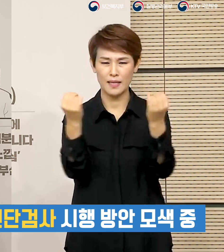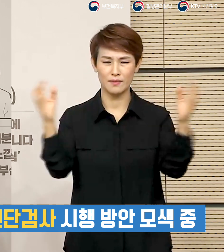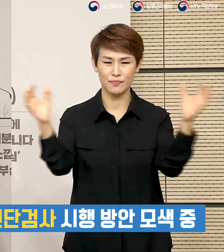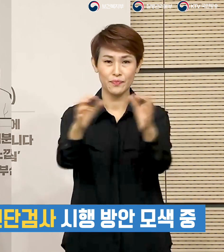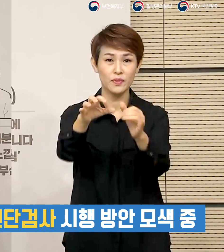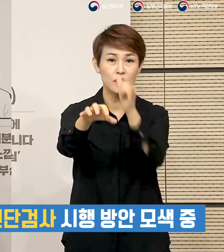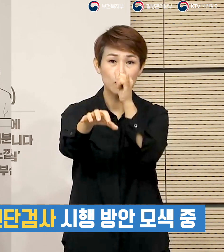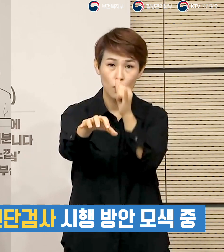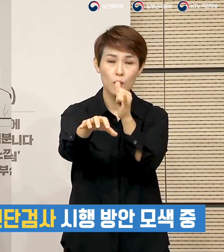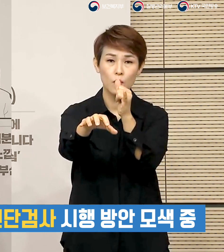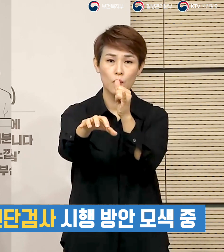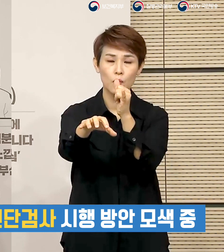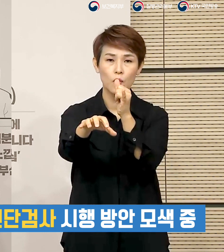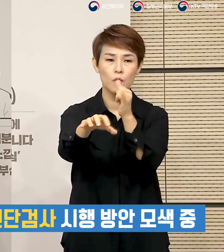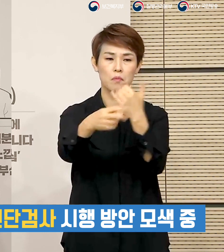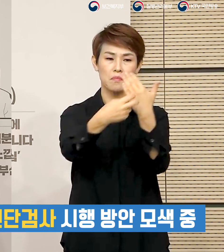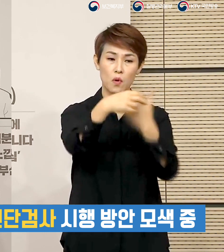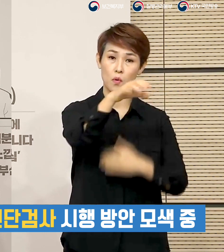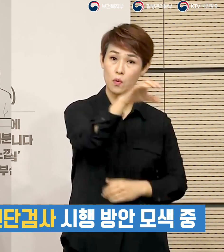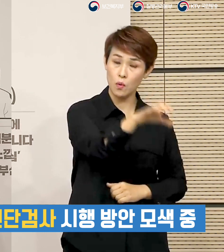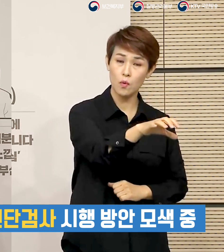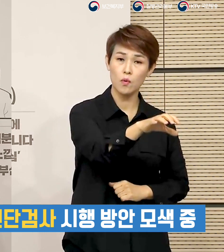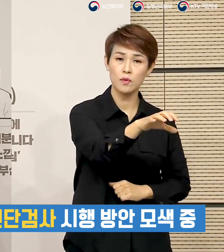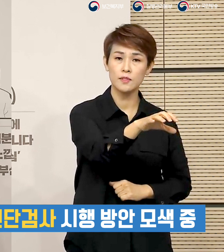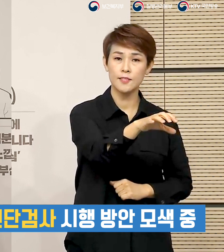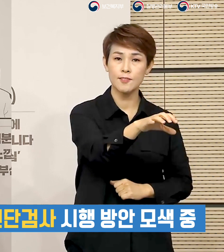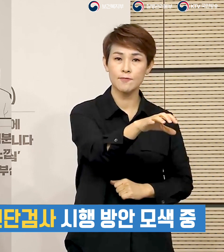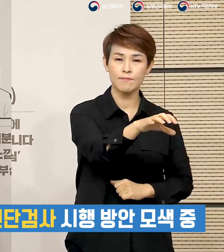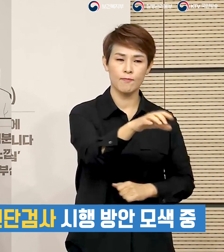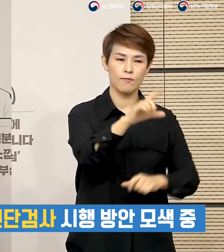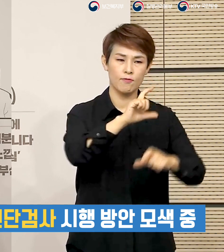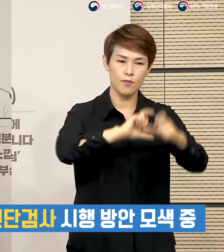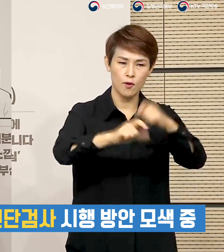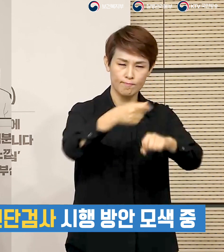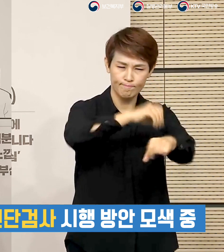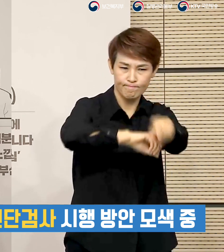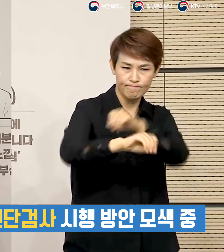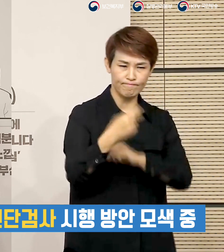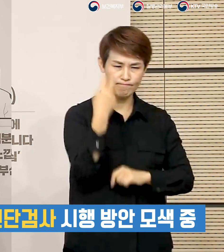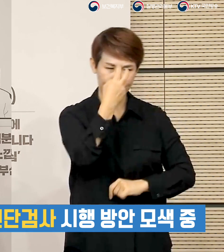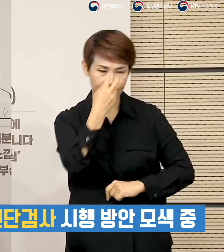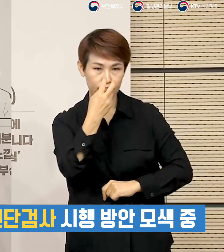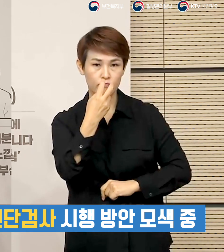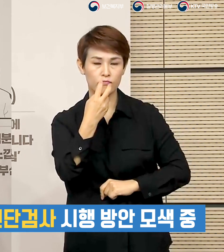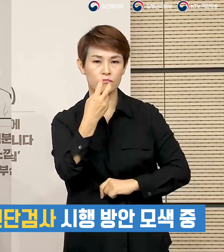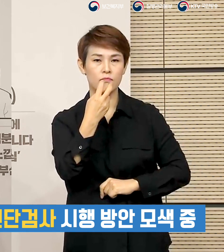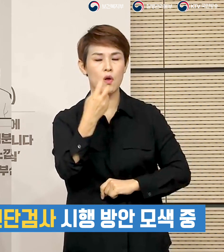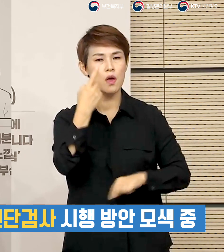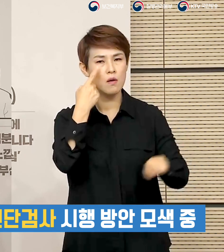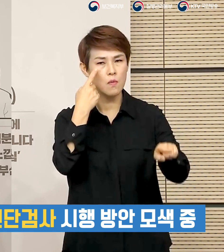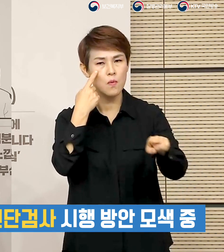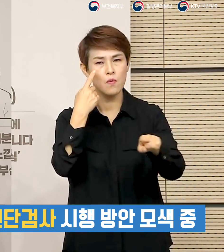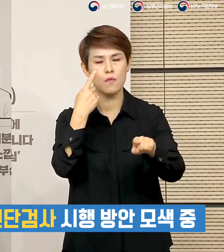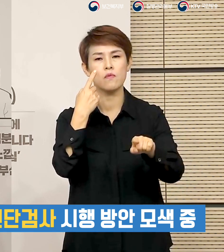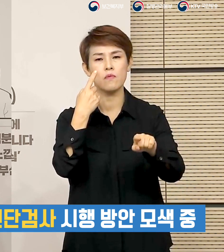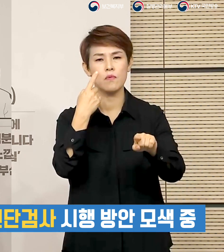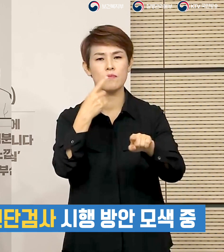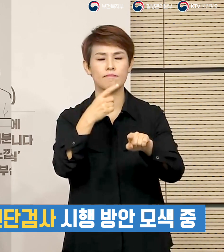있는 그런 시설 또는 의료기관들에 대해서는 저희가 좀 더 적극적인 진단검사를